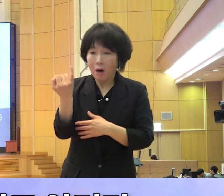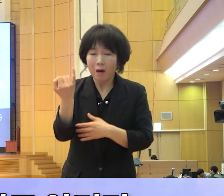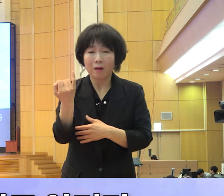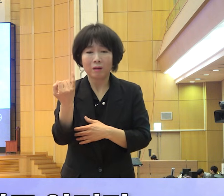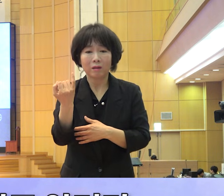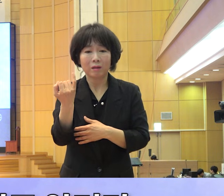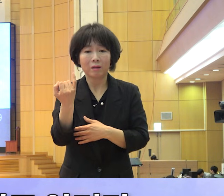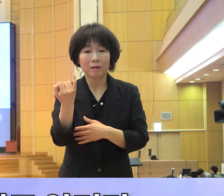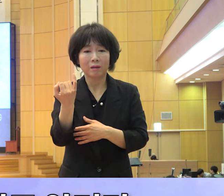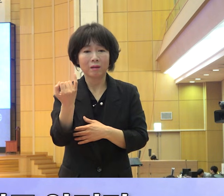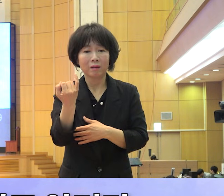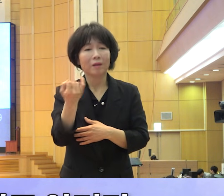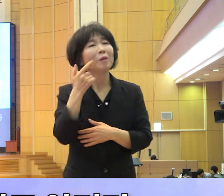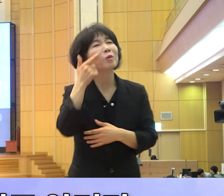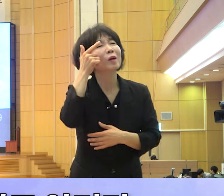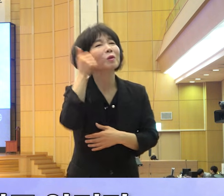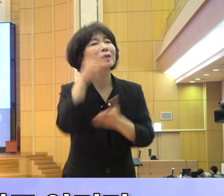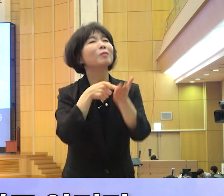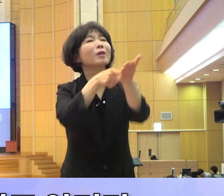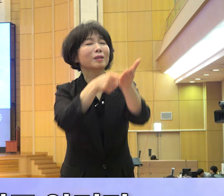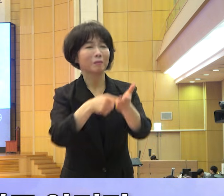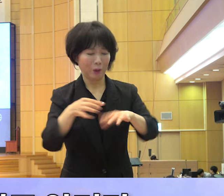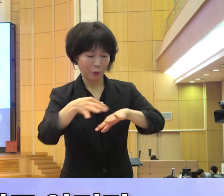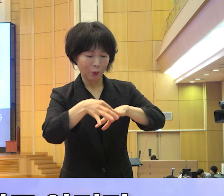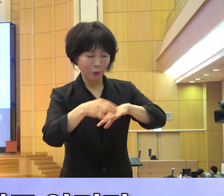왜요? 손톱깎이 있어요?